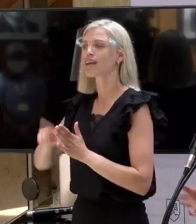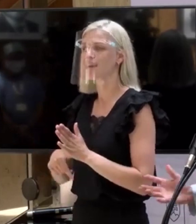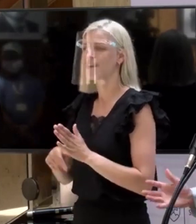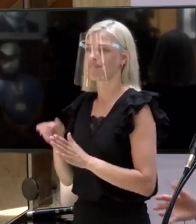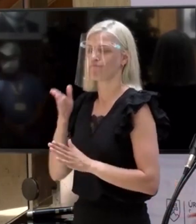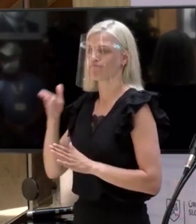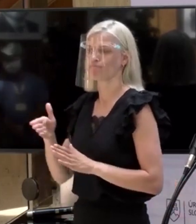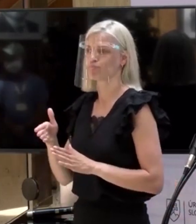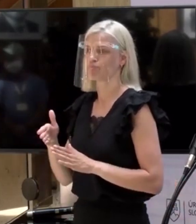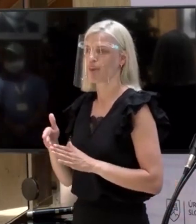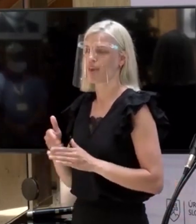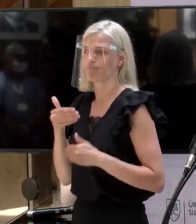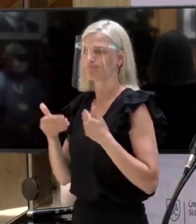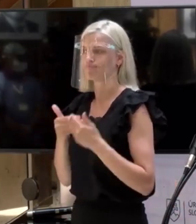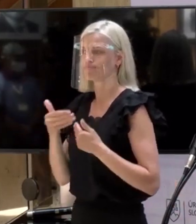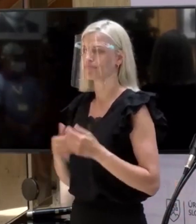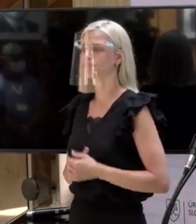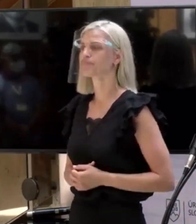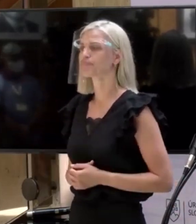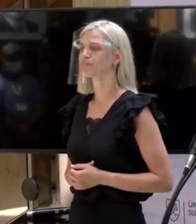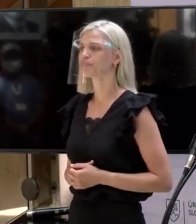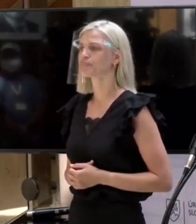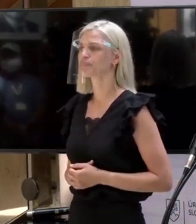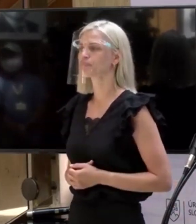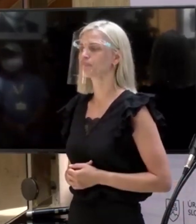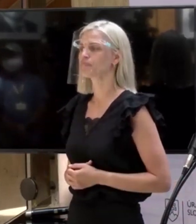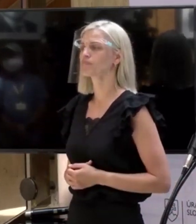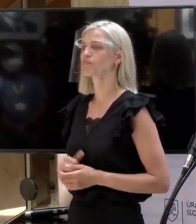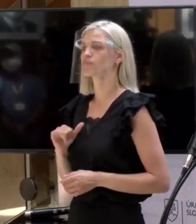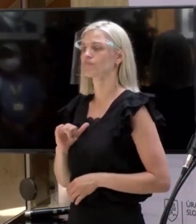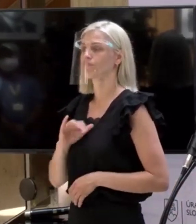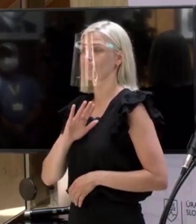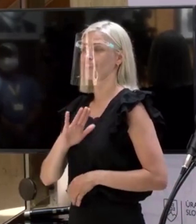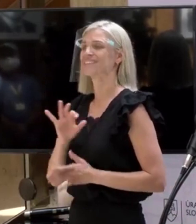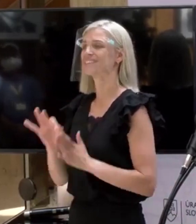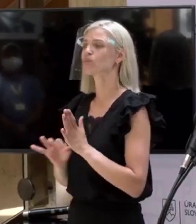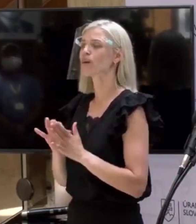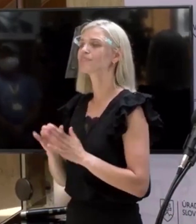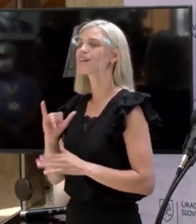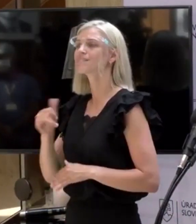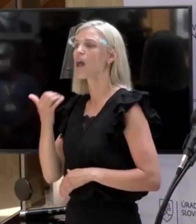Takže toto je teraz vývoj v našej strane. Ako v tejto situácii funguje strana zdravotníctva?